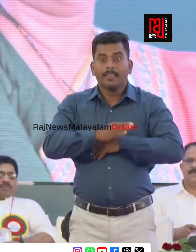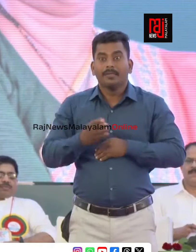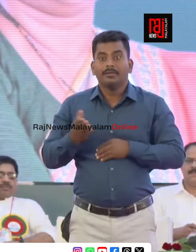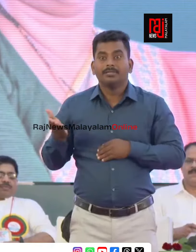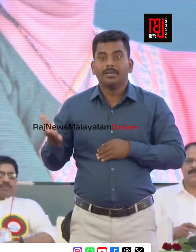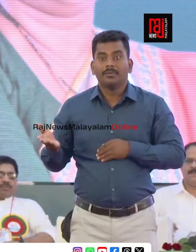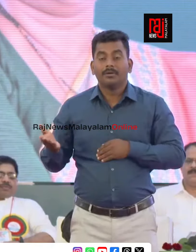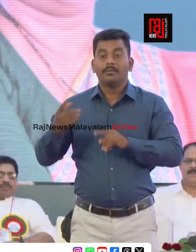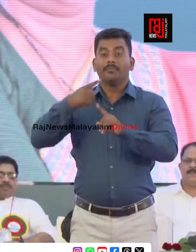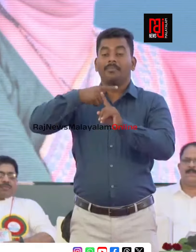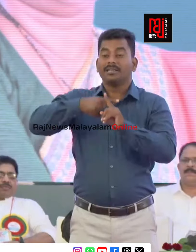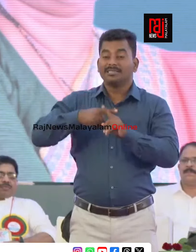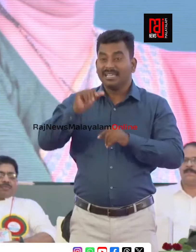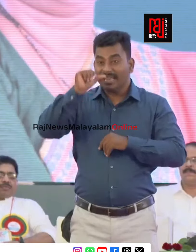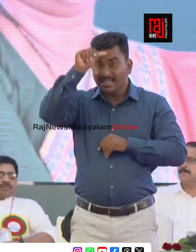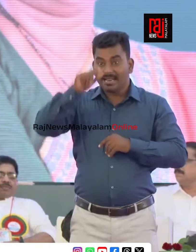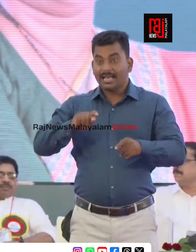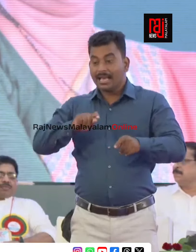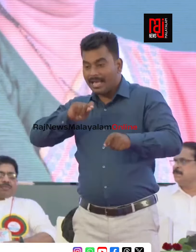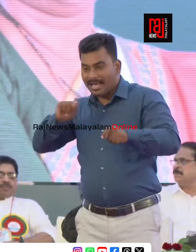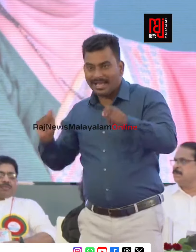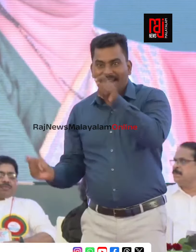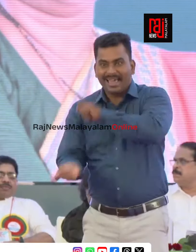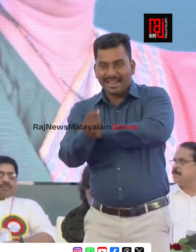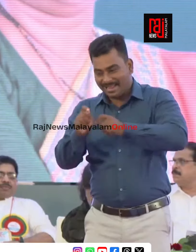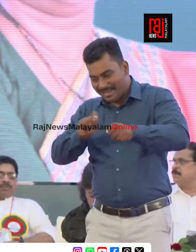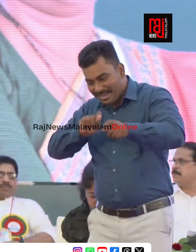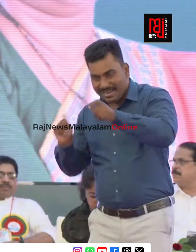ബ്ലൈൻഡ് ക്രിക്കറ്റ് ടീമിനെ ലോകകപ്പിൽ